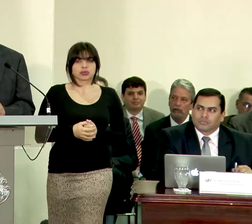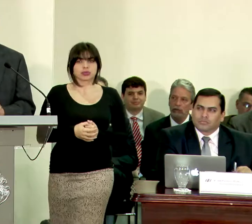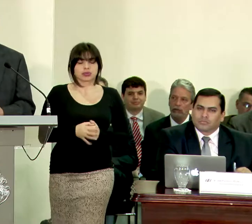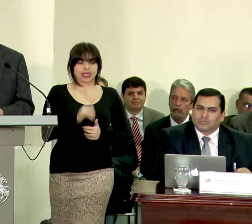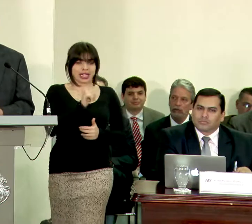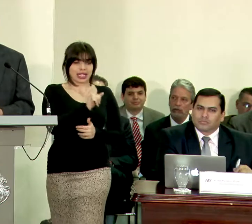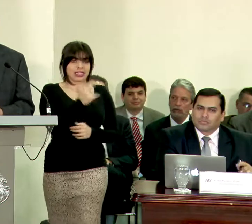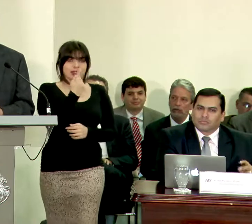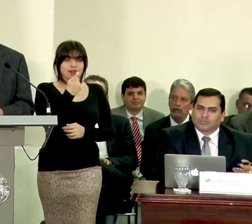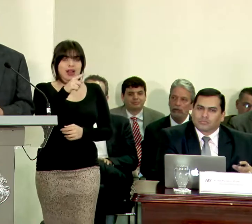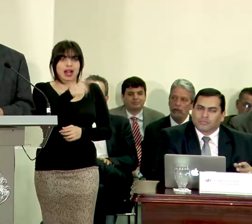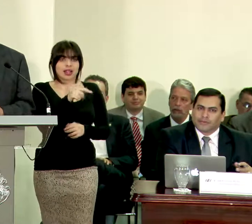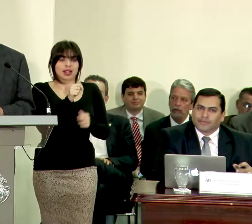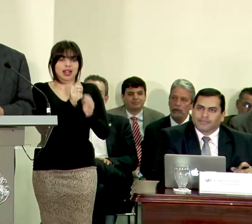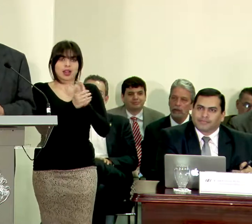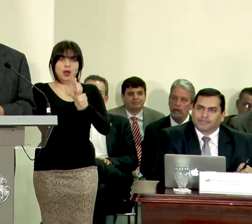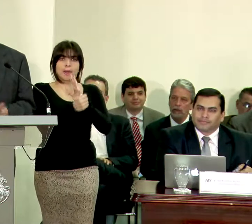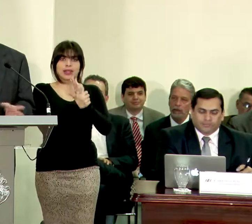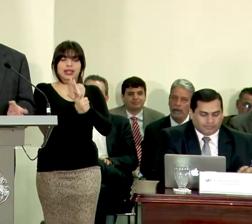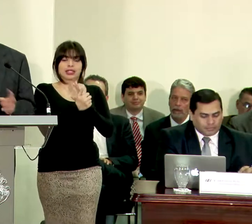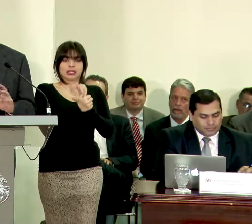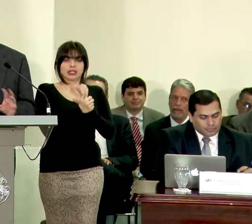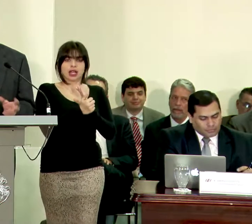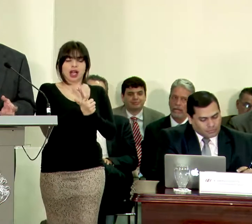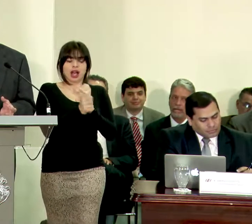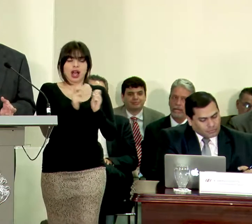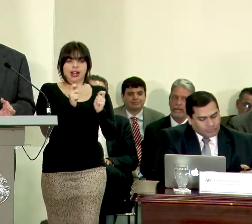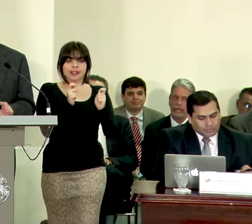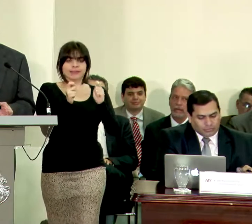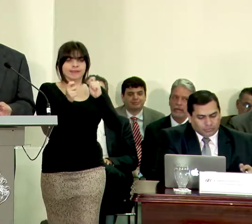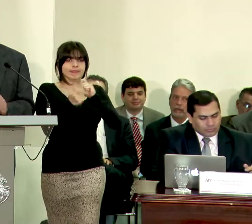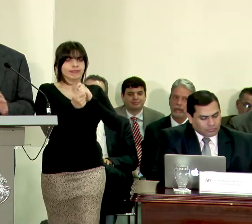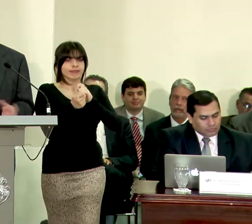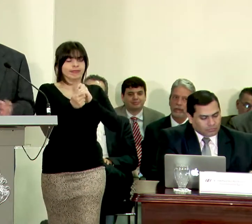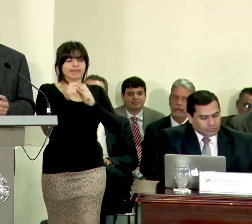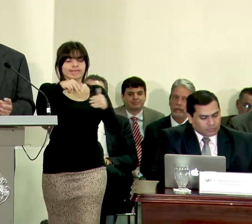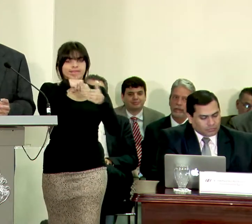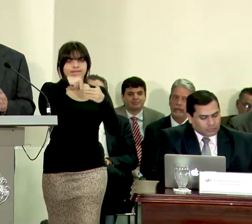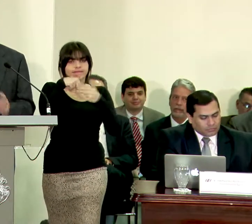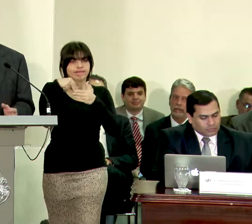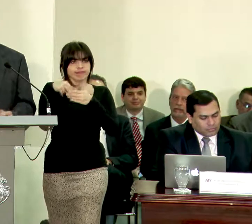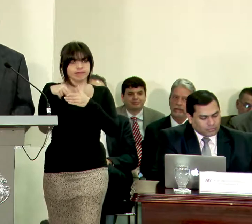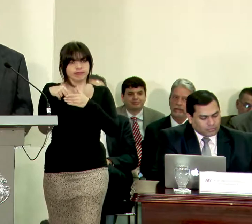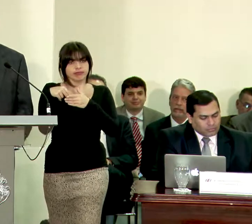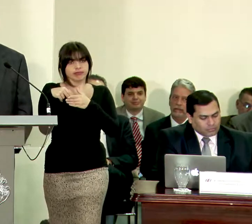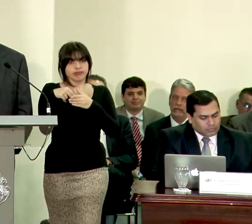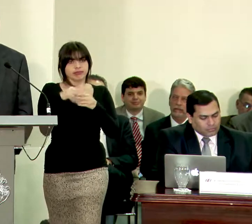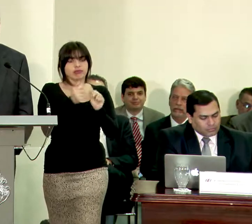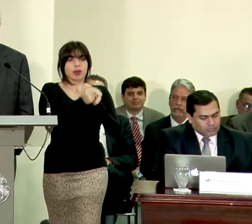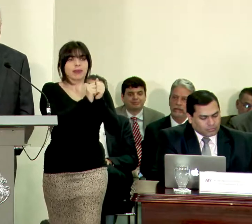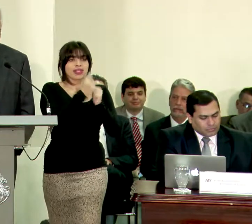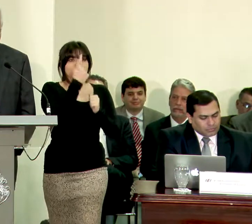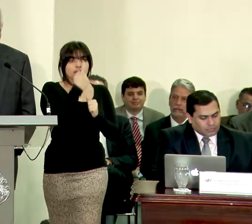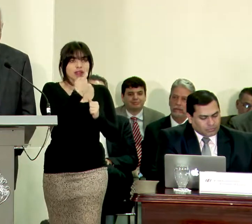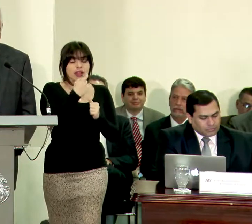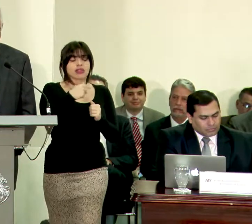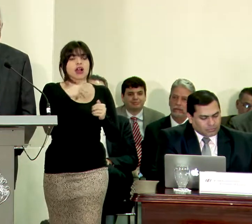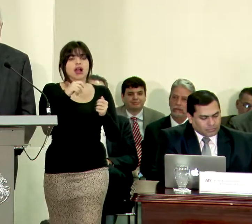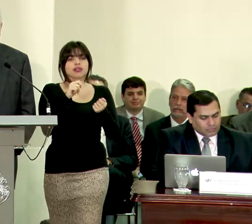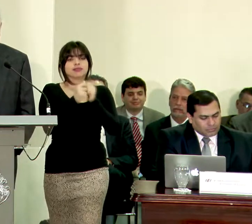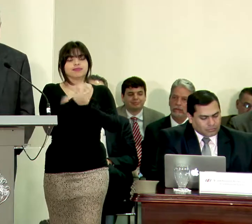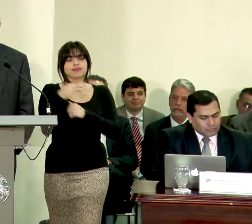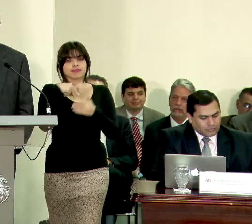esa falta de competencia, digamos, se está convirtiendo en un obstáculo para que las tasas se interesen